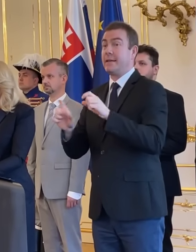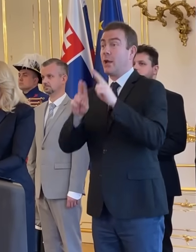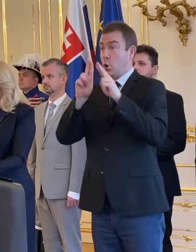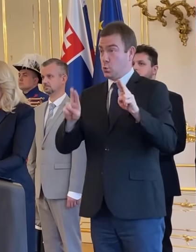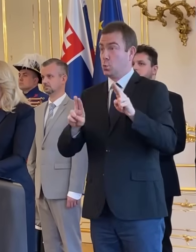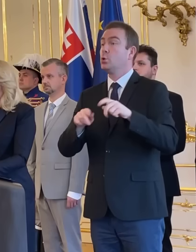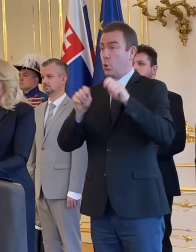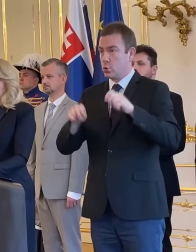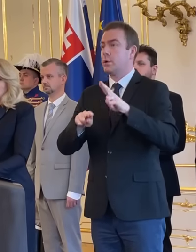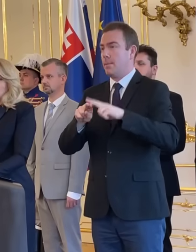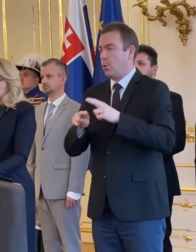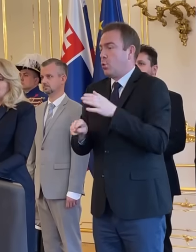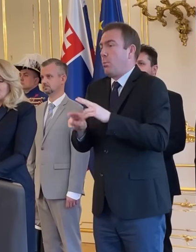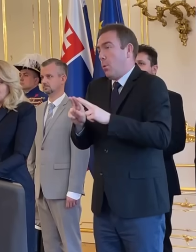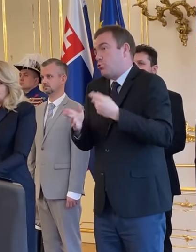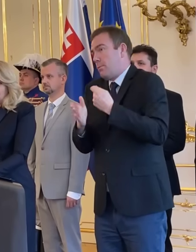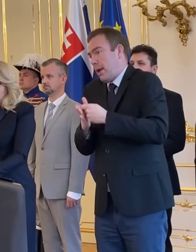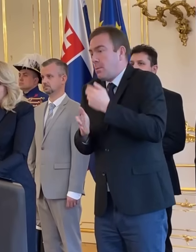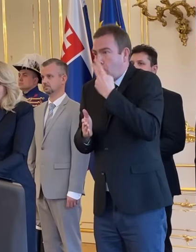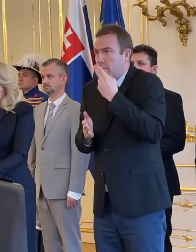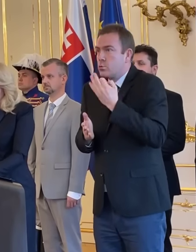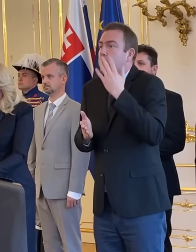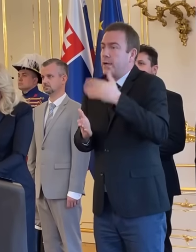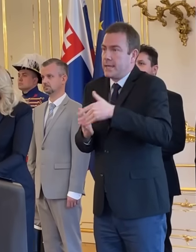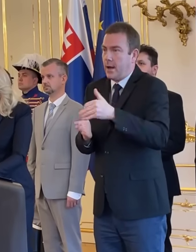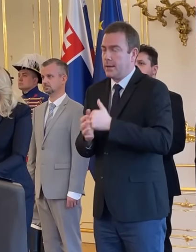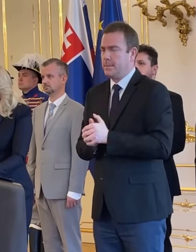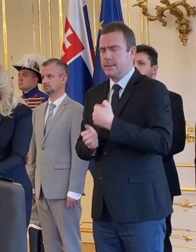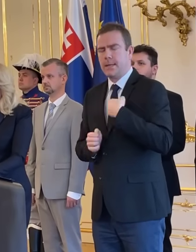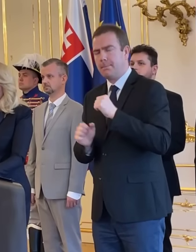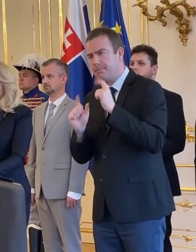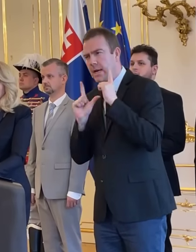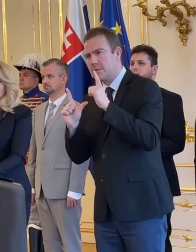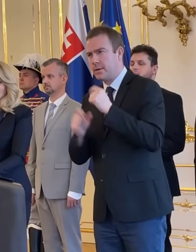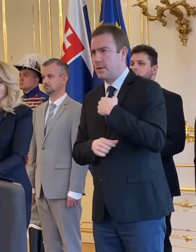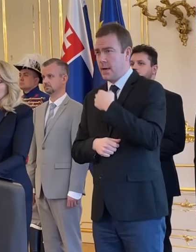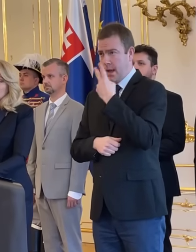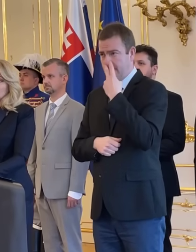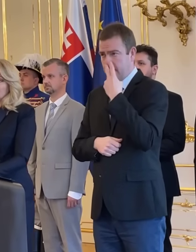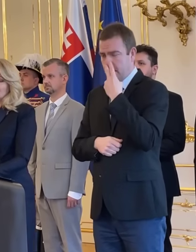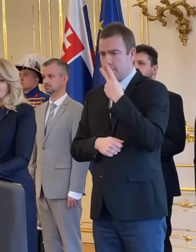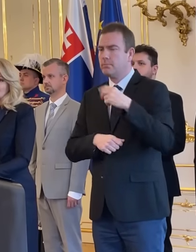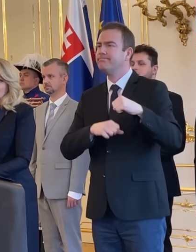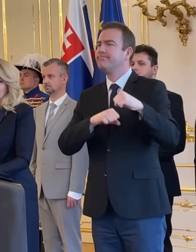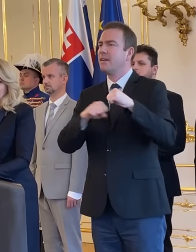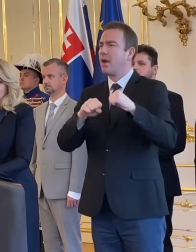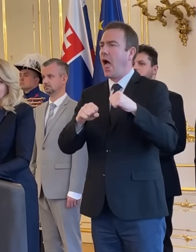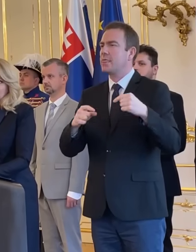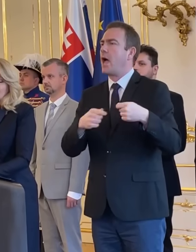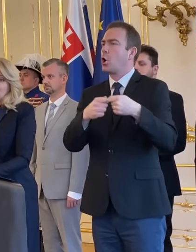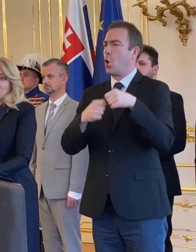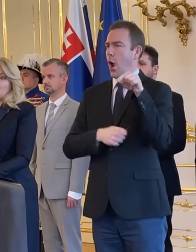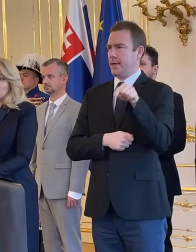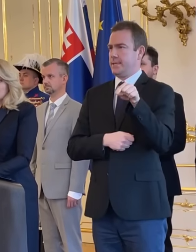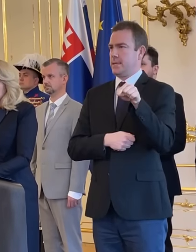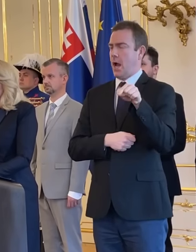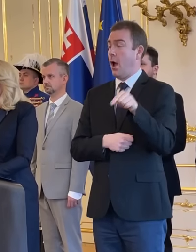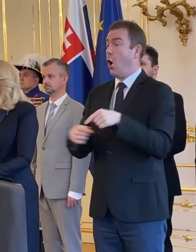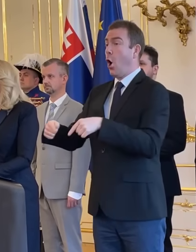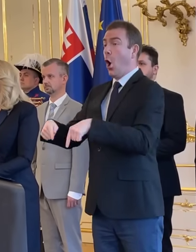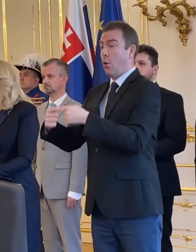nerozhodne. Som presvedčená, že tento spor medzi vládnou koalíciou na jednej strane